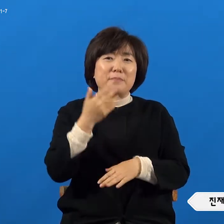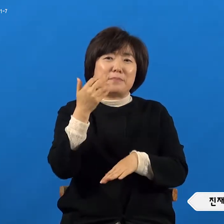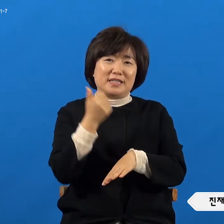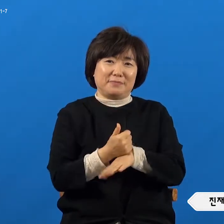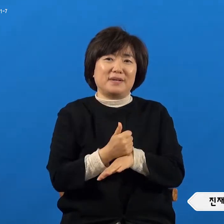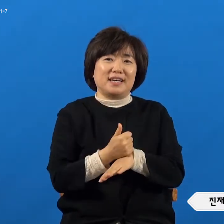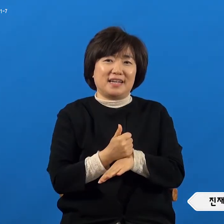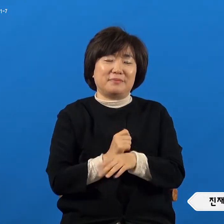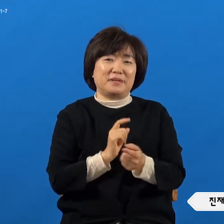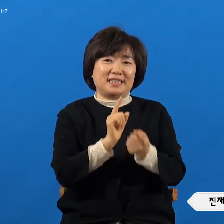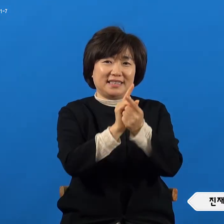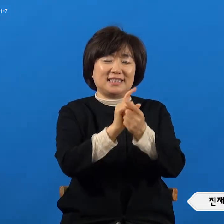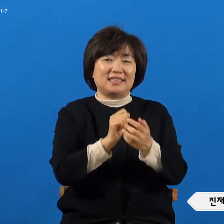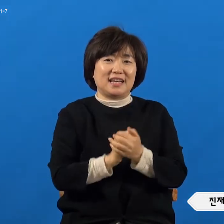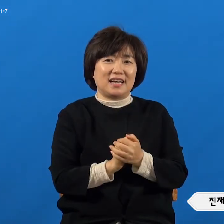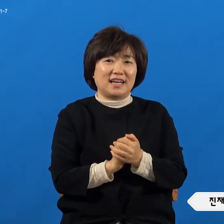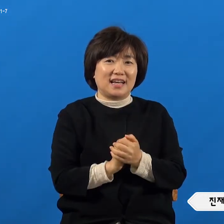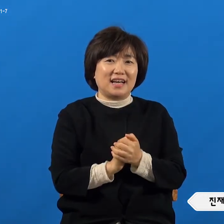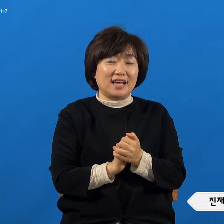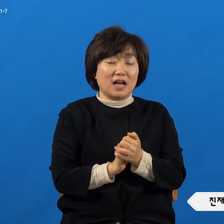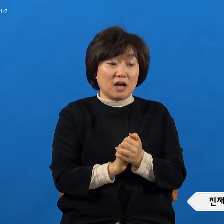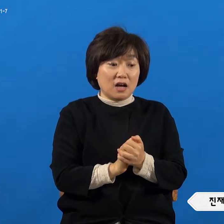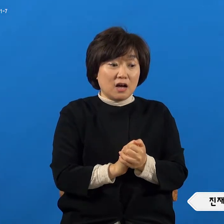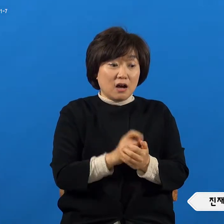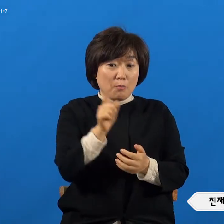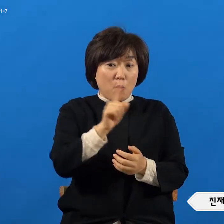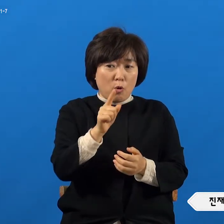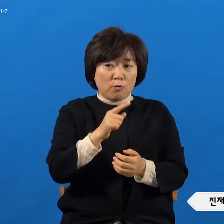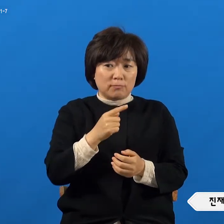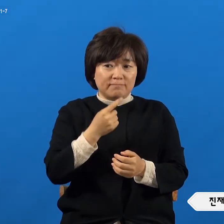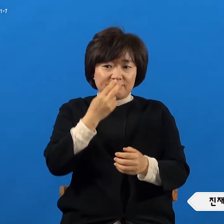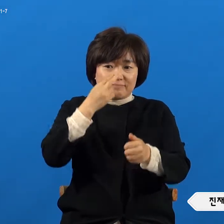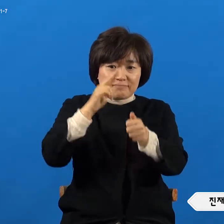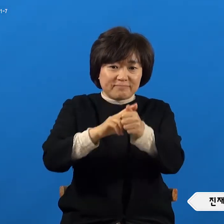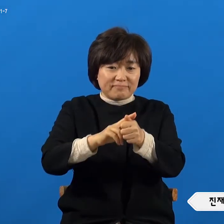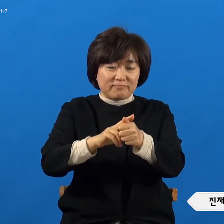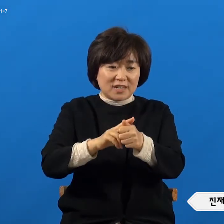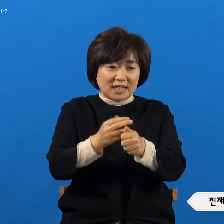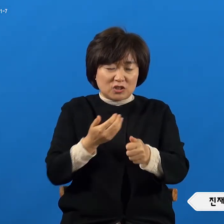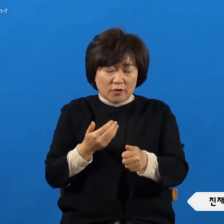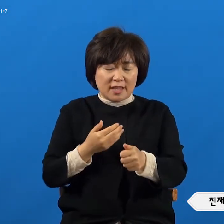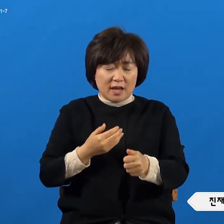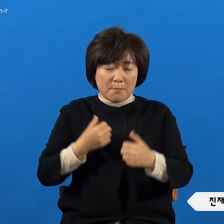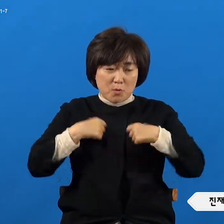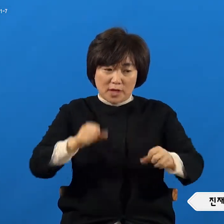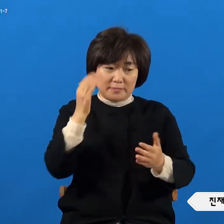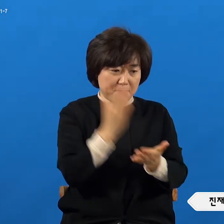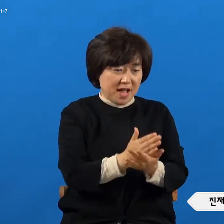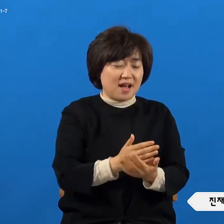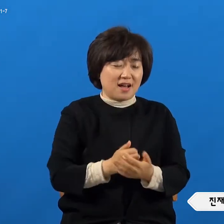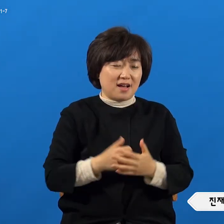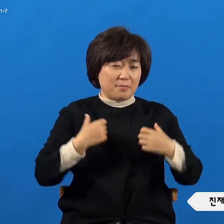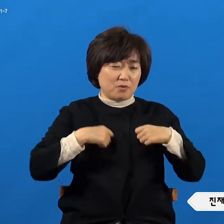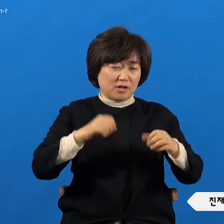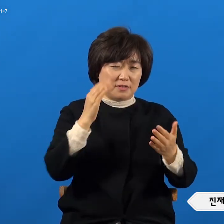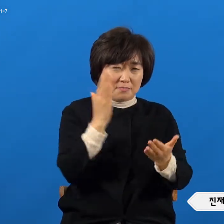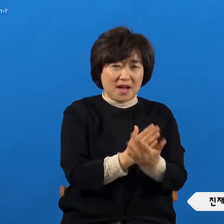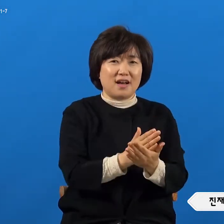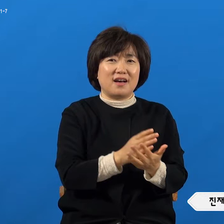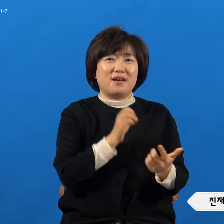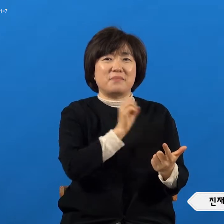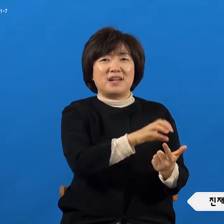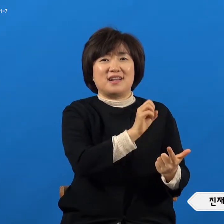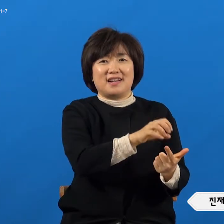수 있었다. 해보기 전에는 결코 포기하지 말라는 나의 말을 가슴속 깊이 새기고 자라온 너희들이